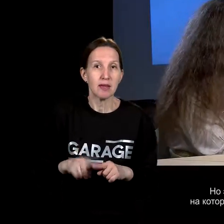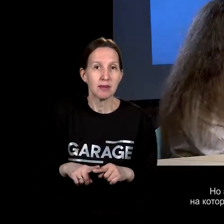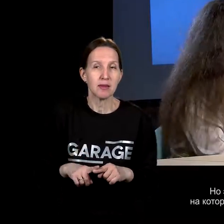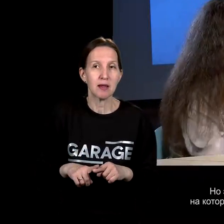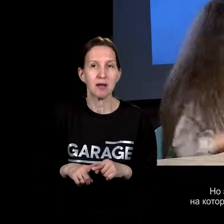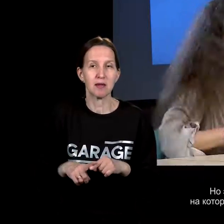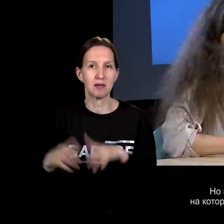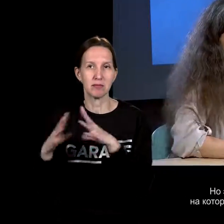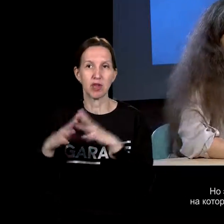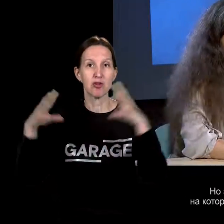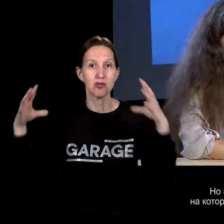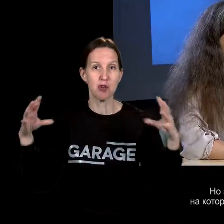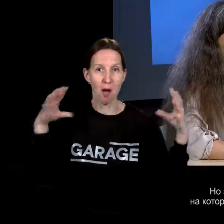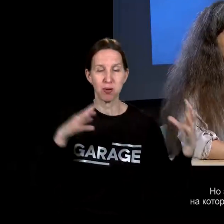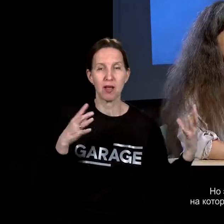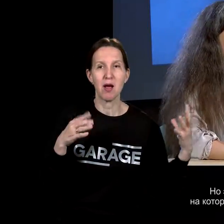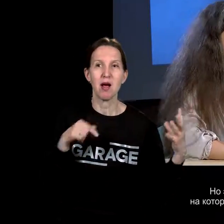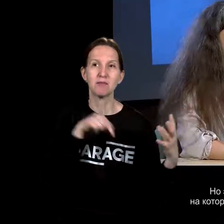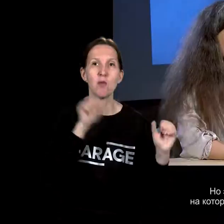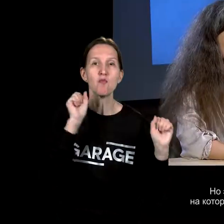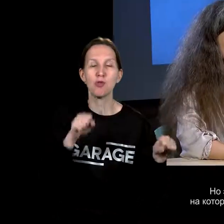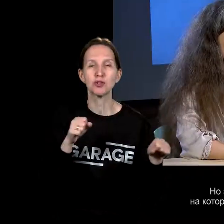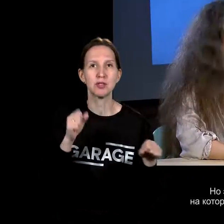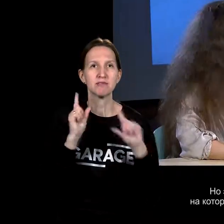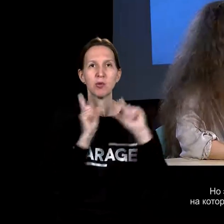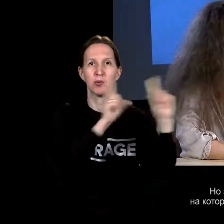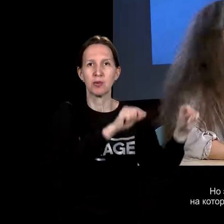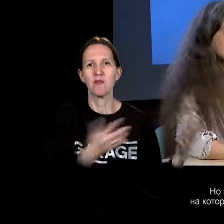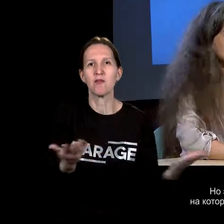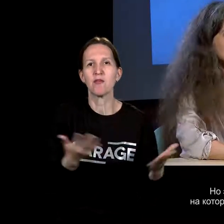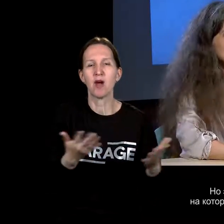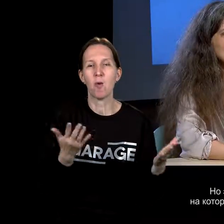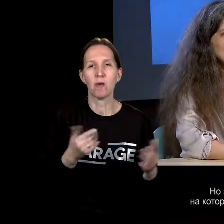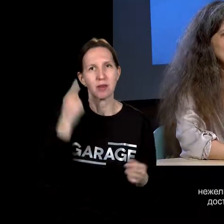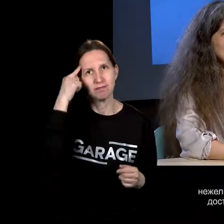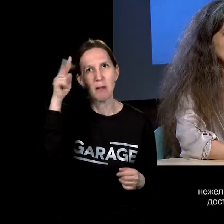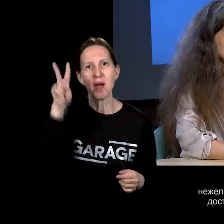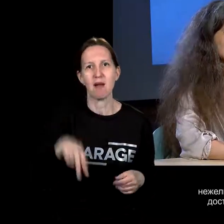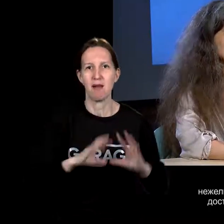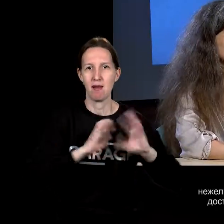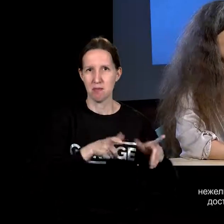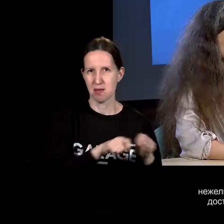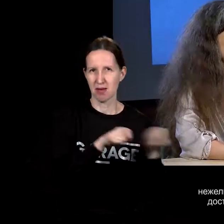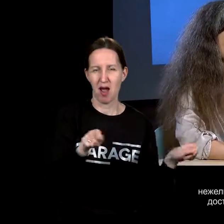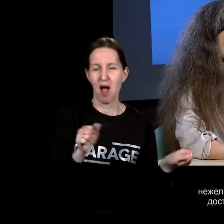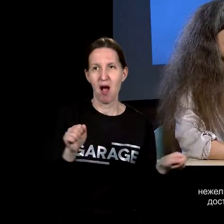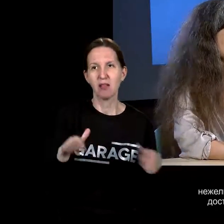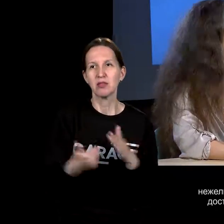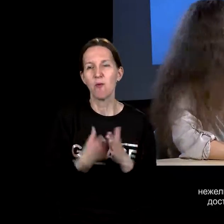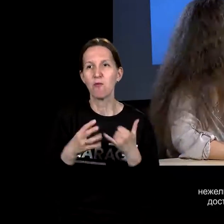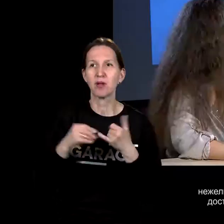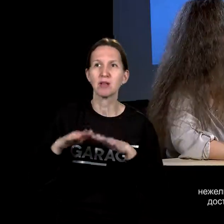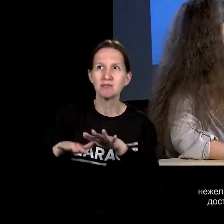воздушный транспортное средство, на которых можно скорее улететь в какой-то параллельный мир, нежели открыть новые земли, не